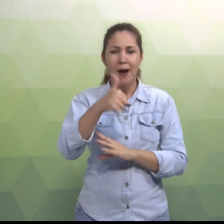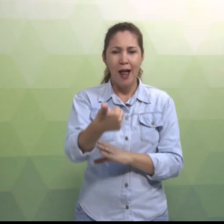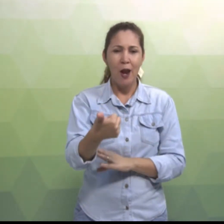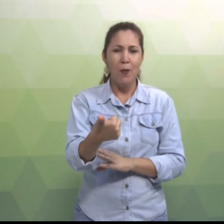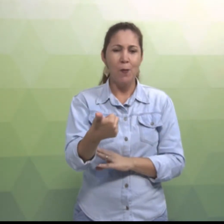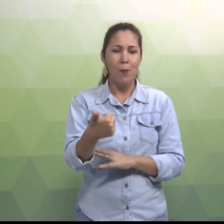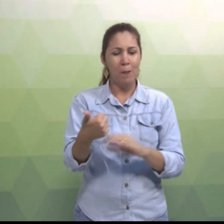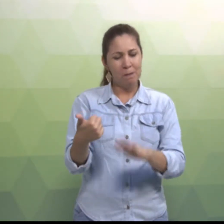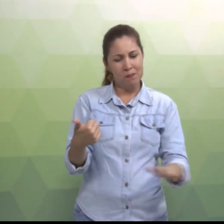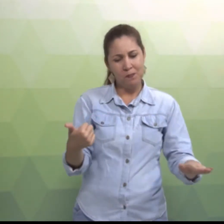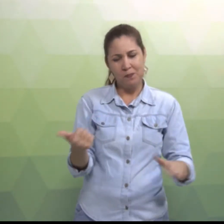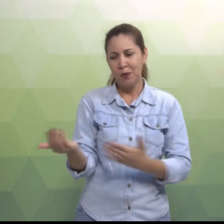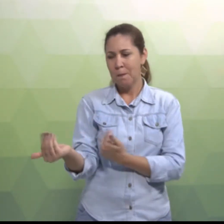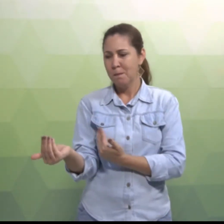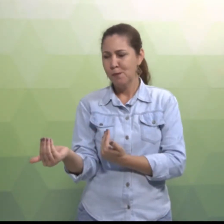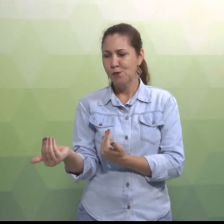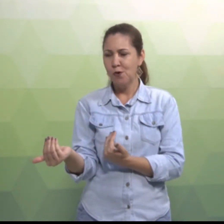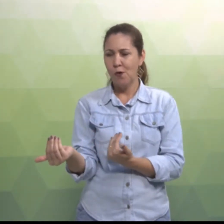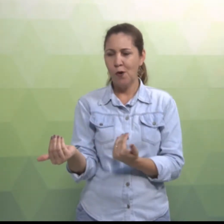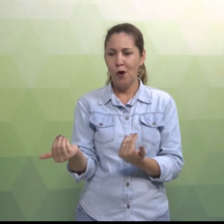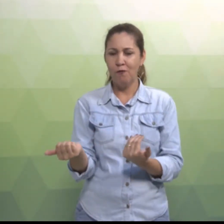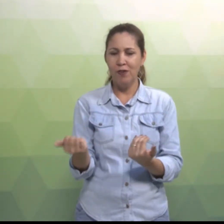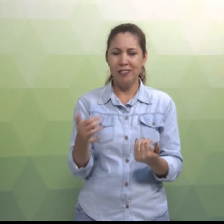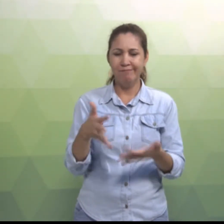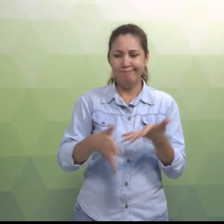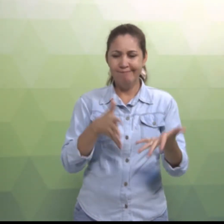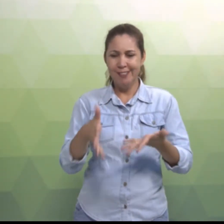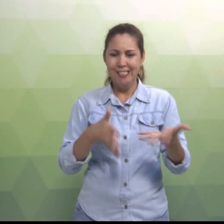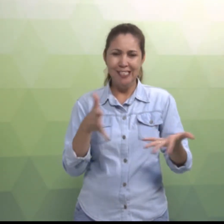Então, esse ensino da L1 para crianças e jovens,